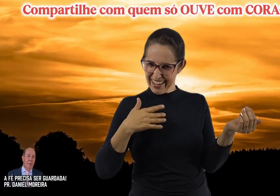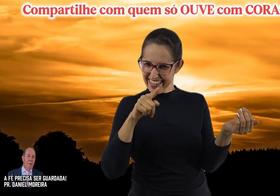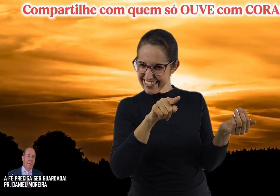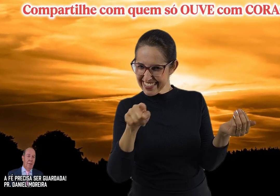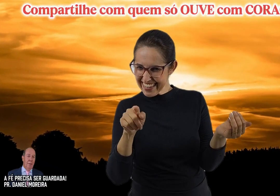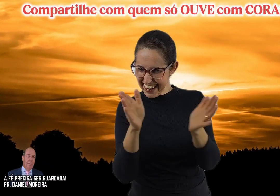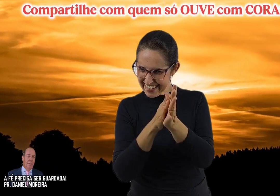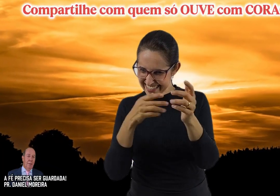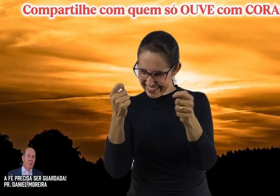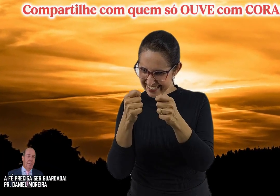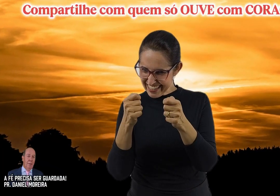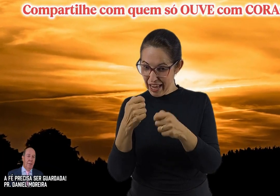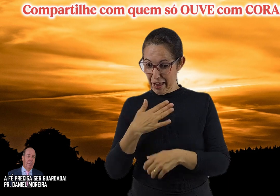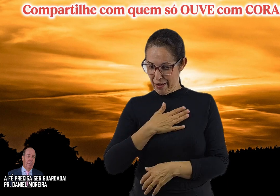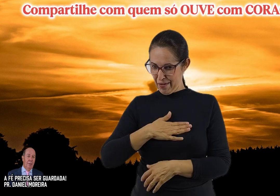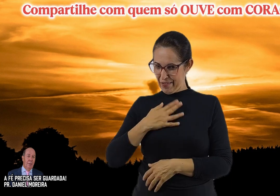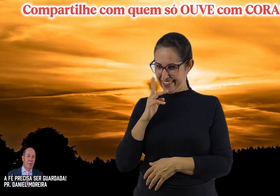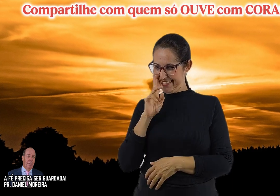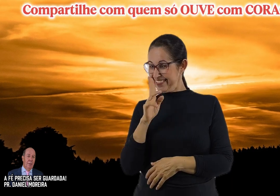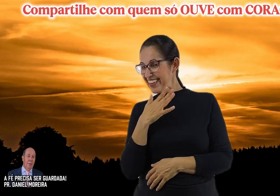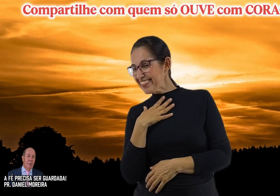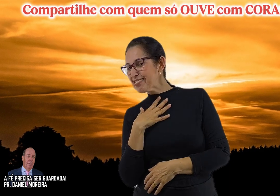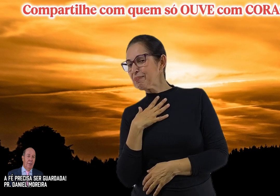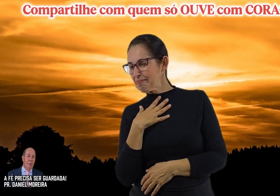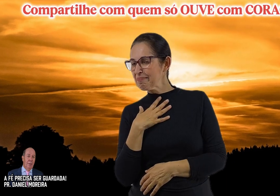aleluia está presente aqui.